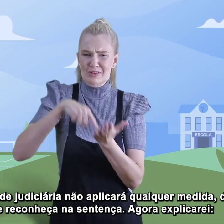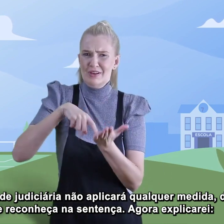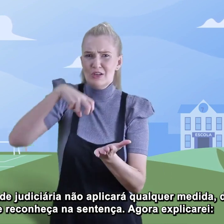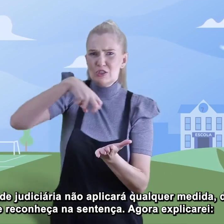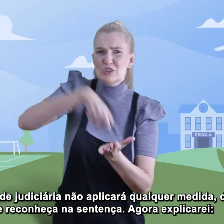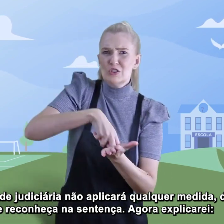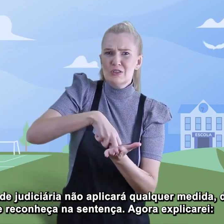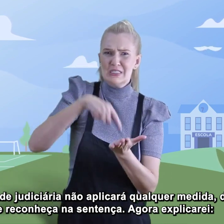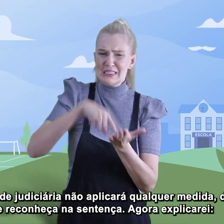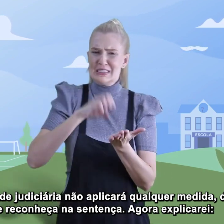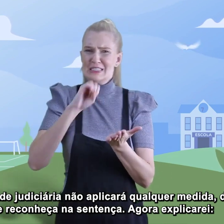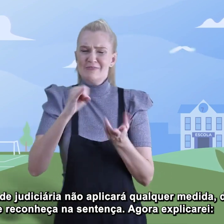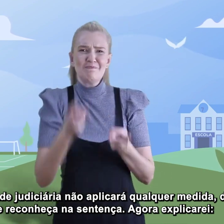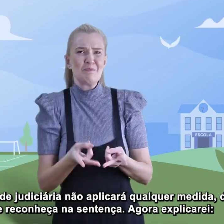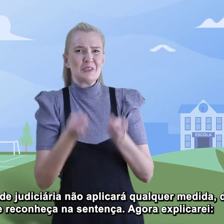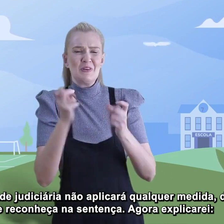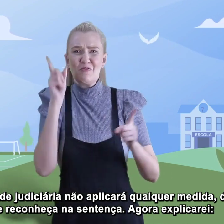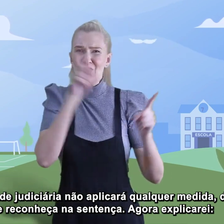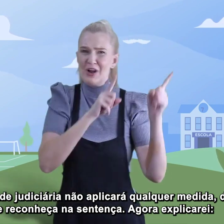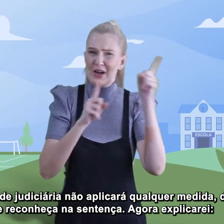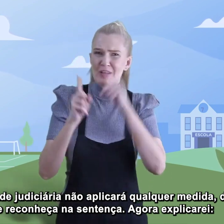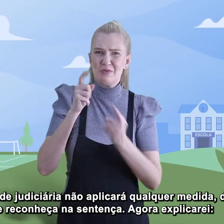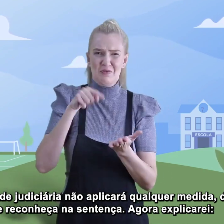sentença. Agora explicarei.